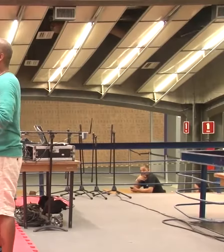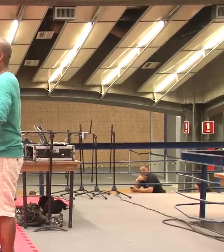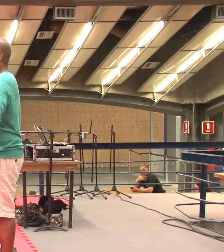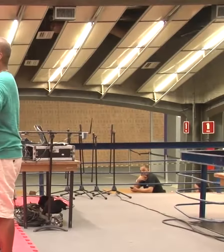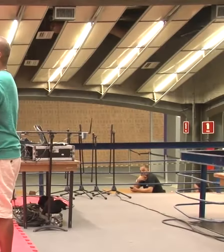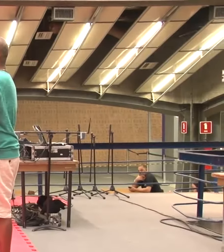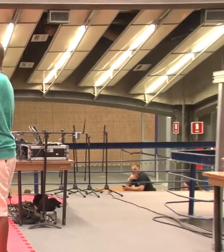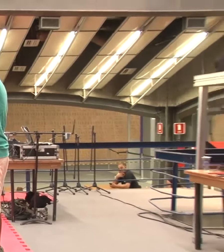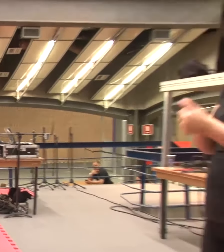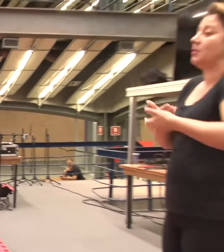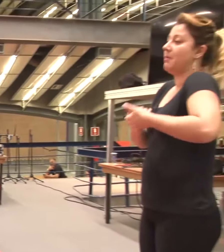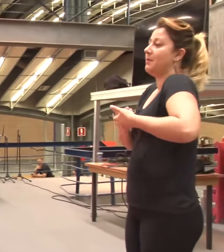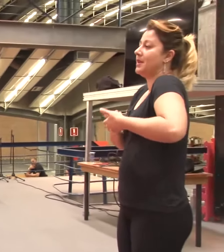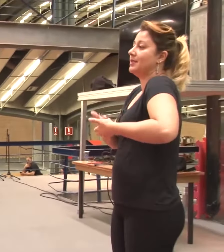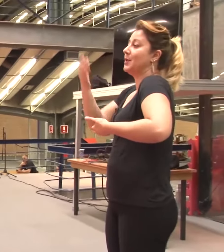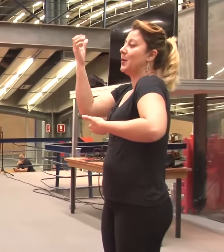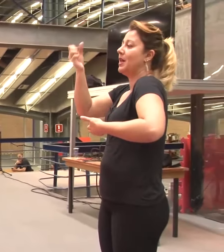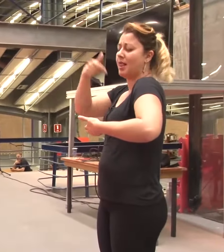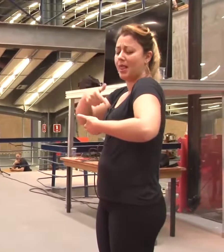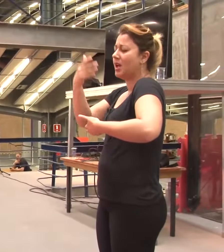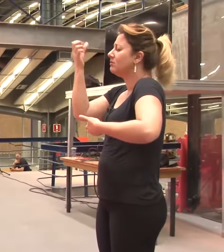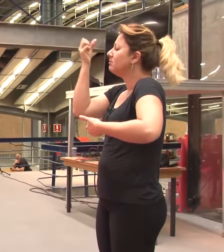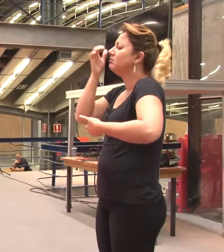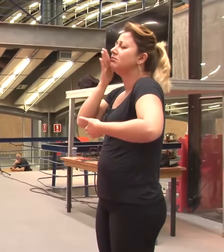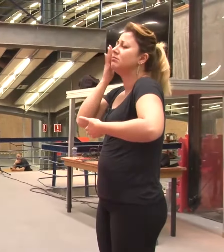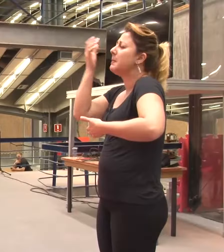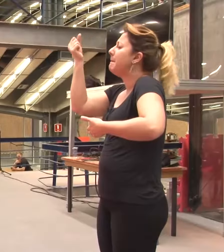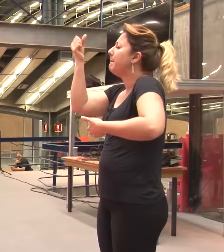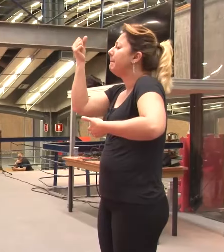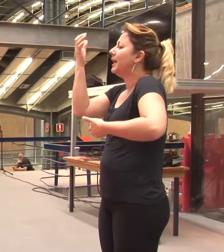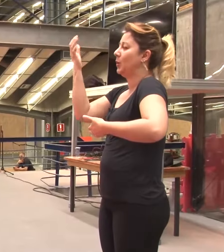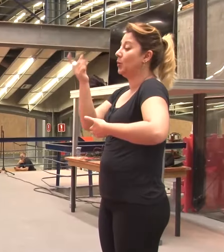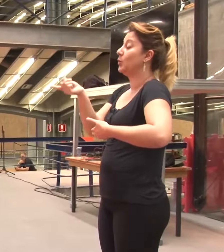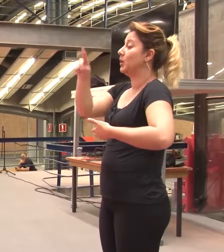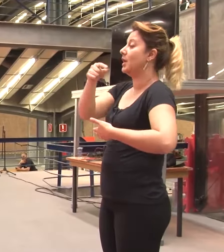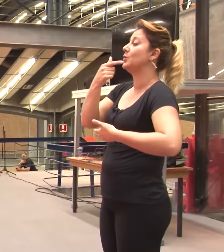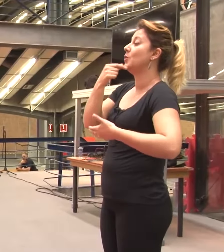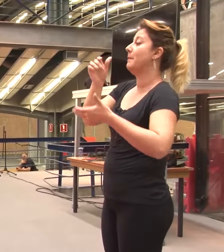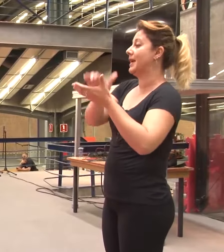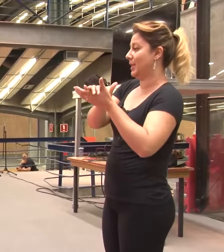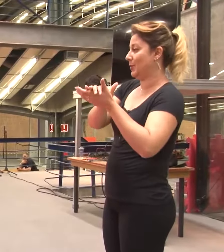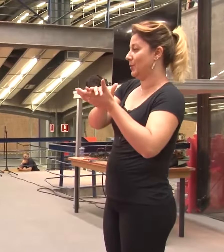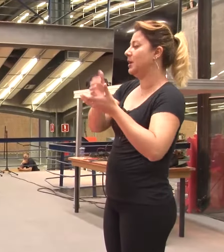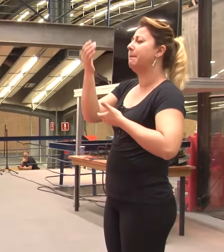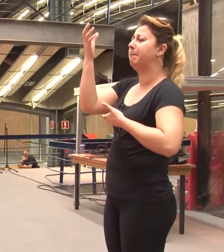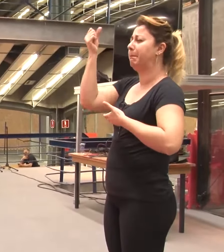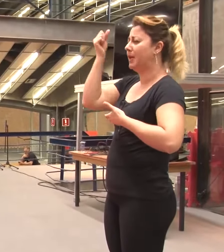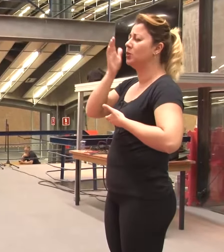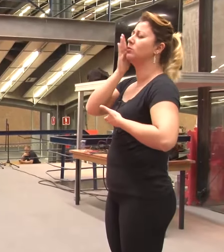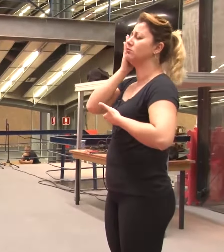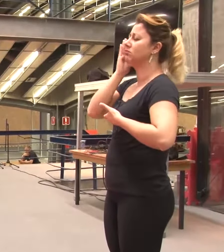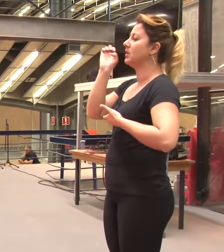com um bebezinho bem claro nos braços e um marido bem branco, com traços